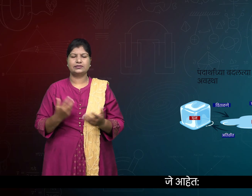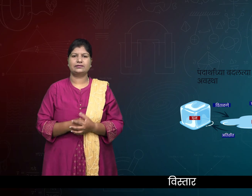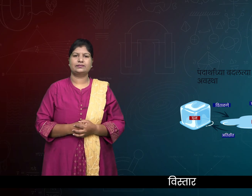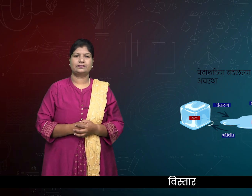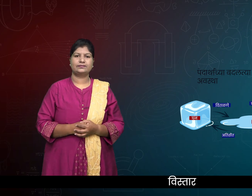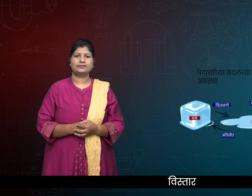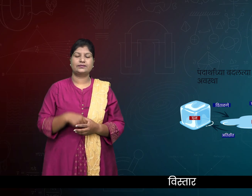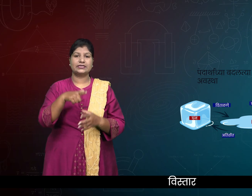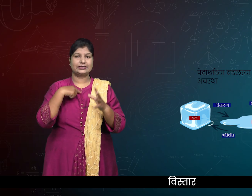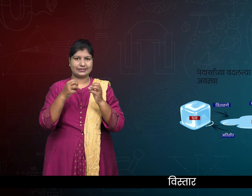विस्तार,